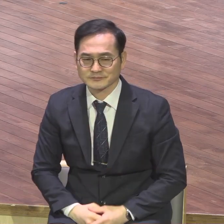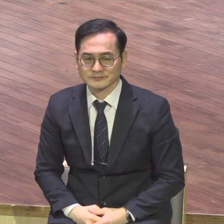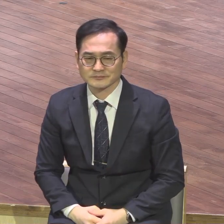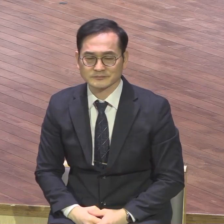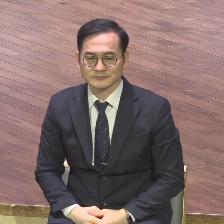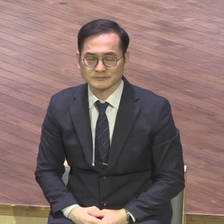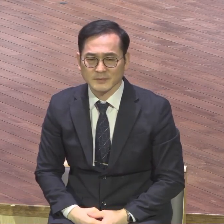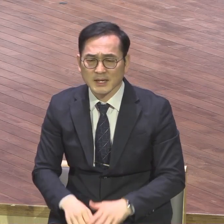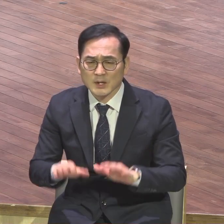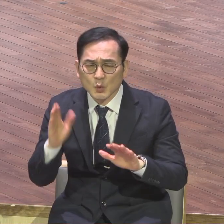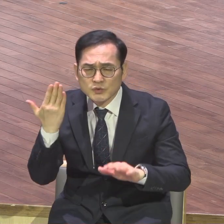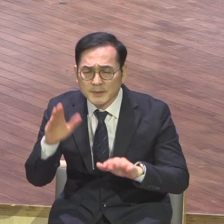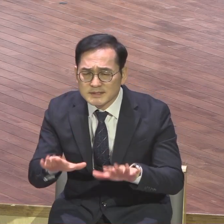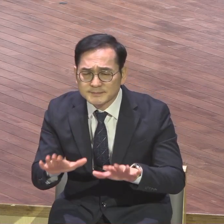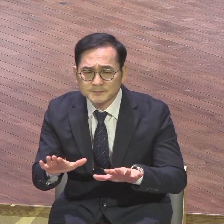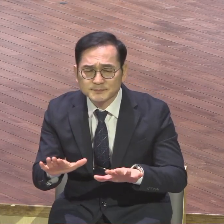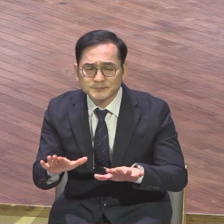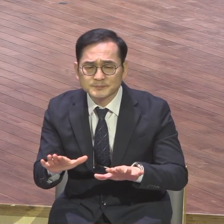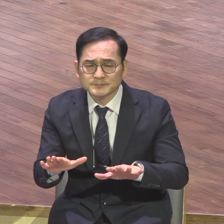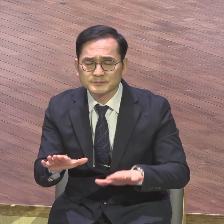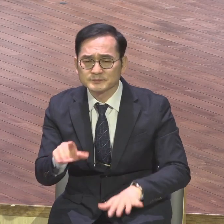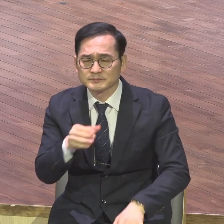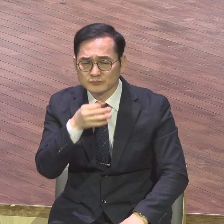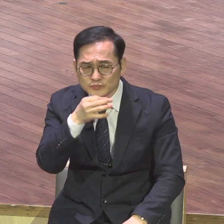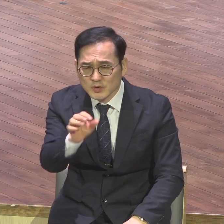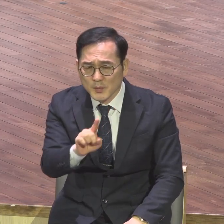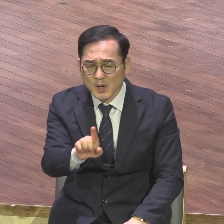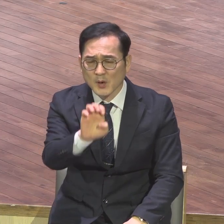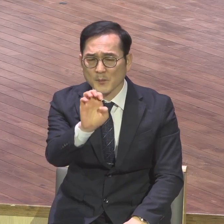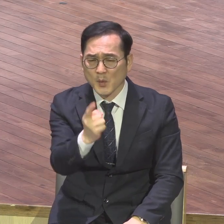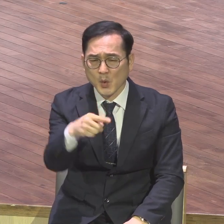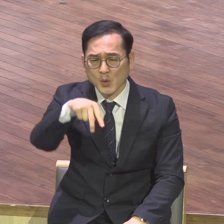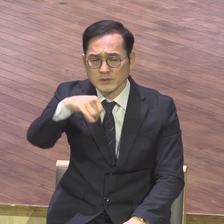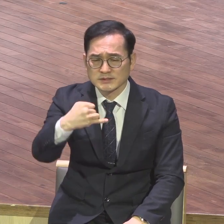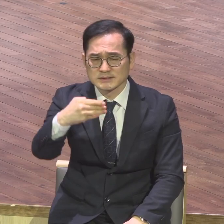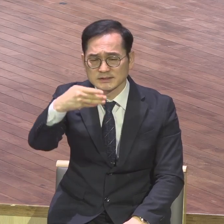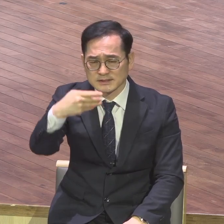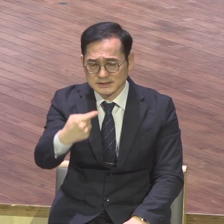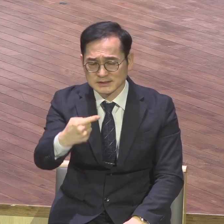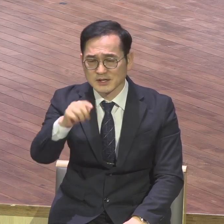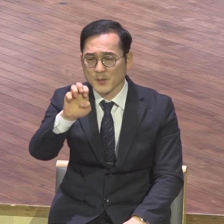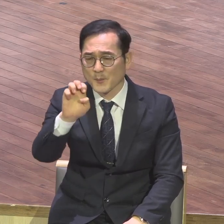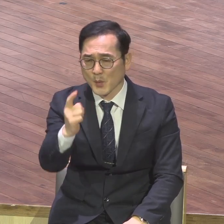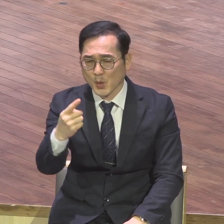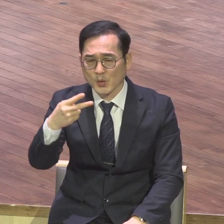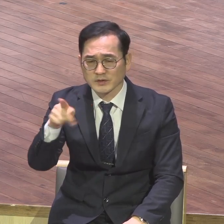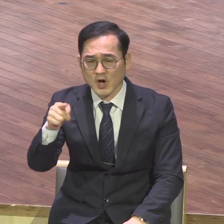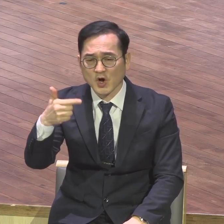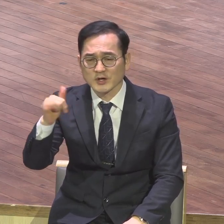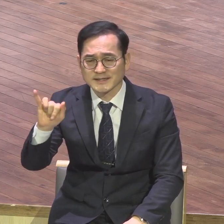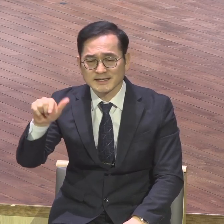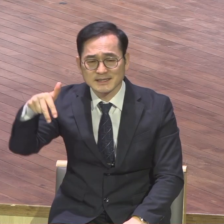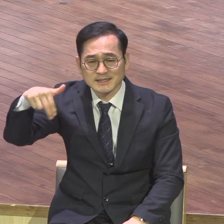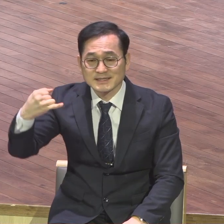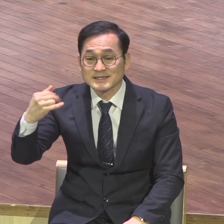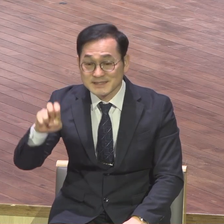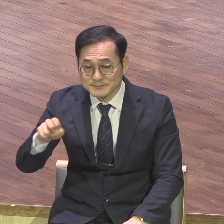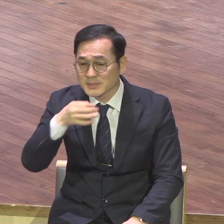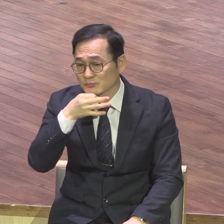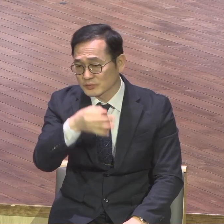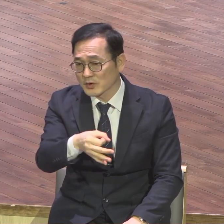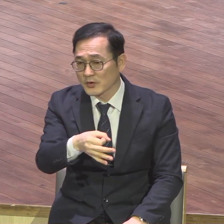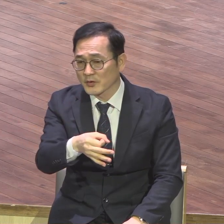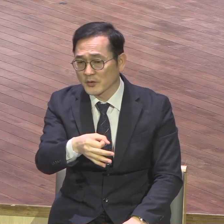시대를 가리켜서 포스트 모더니즘 시대라 그렇게 말합니다. 현대에